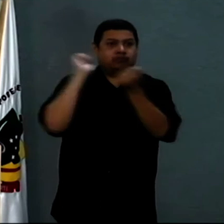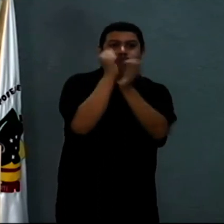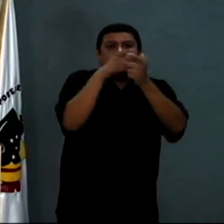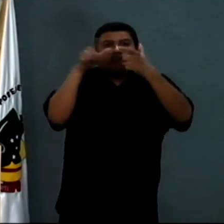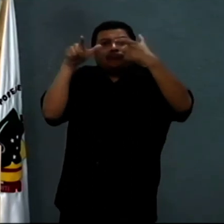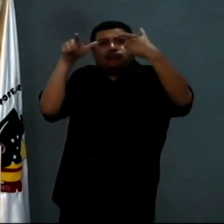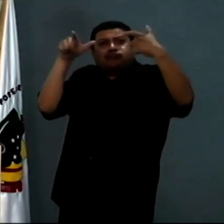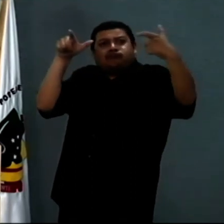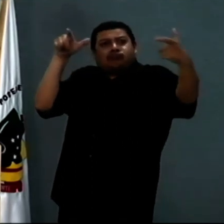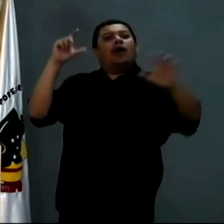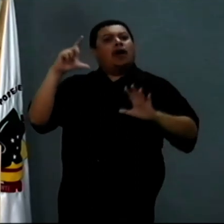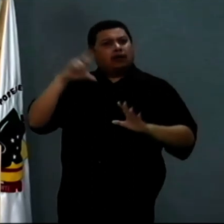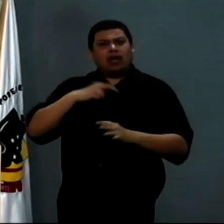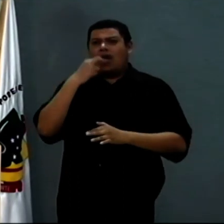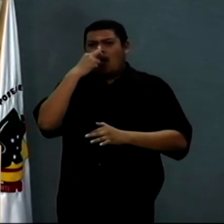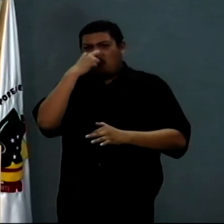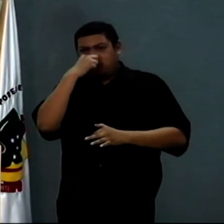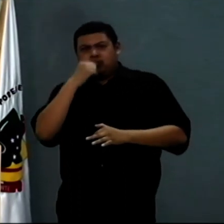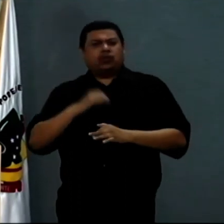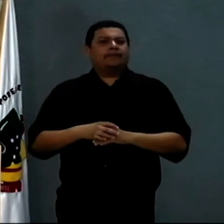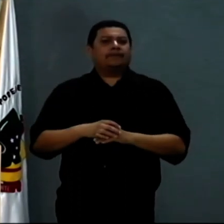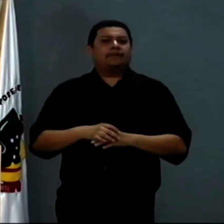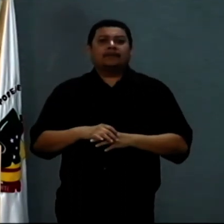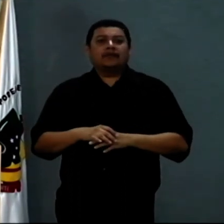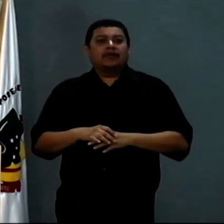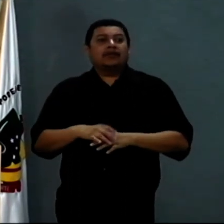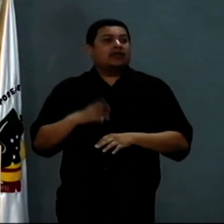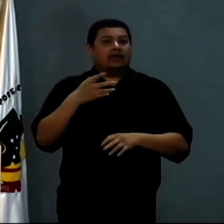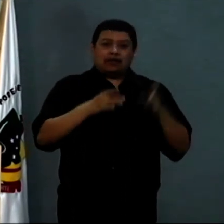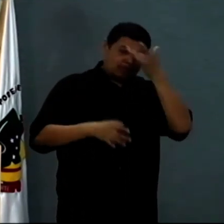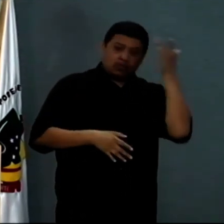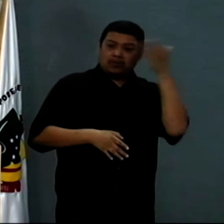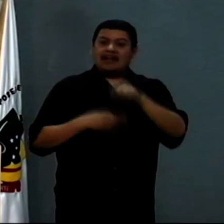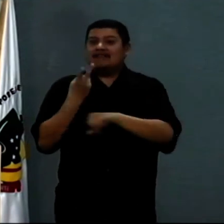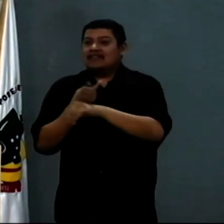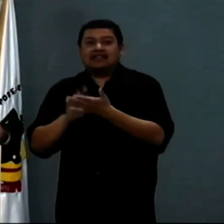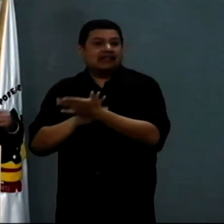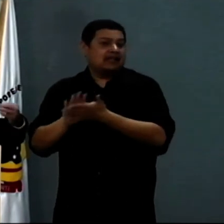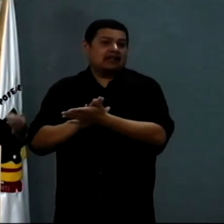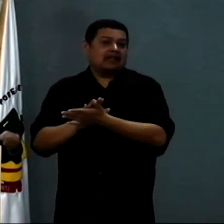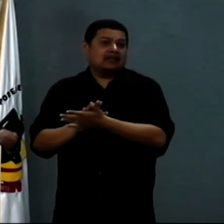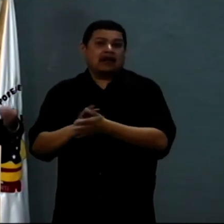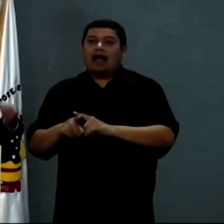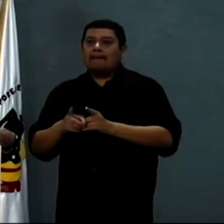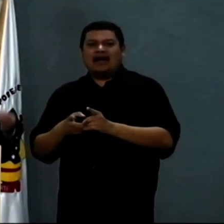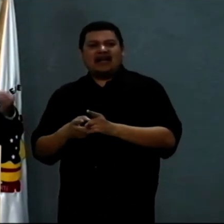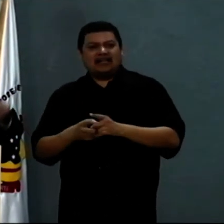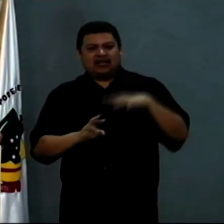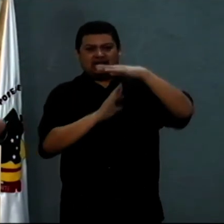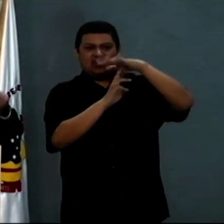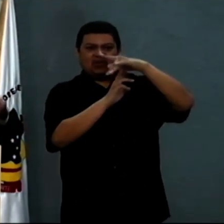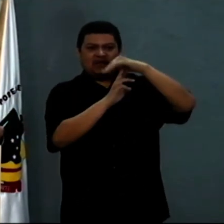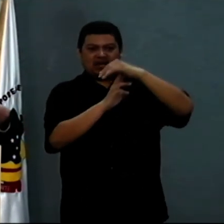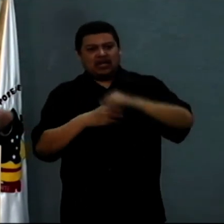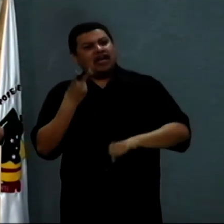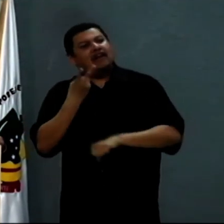perseguição da fiscalização, mas em cima do coitado do agricultor, do feirante, a fiscalização está ali